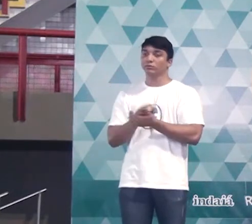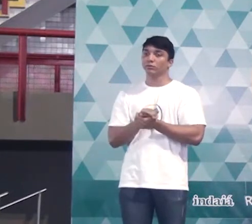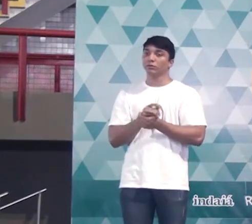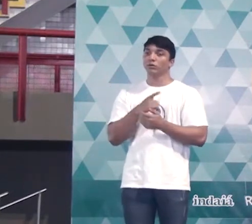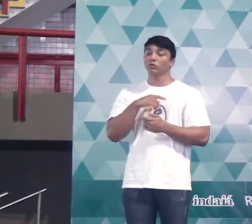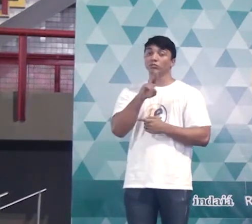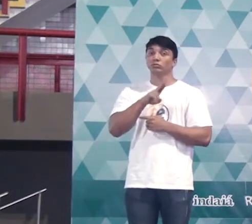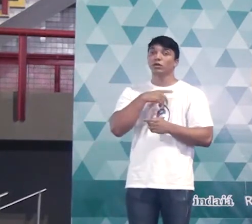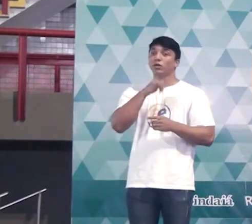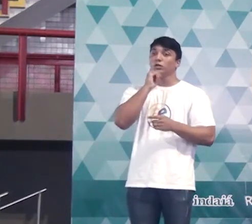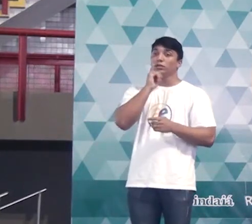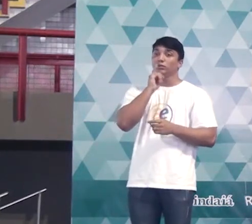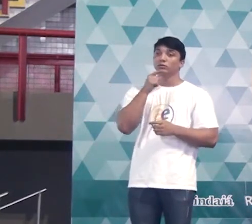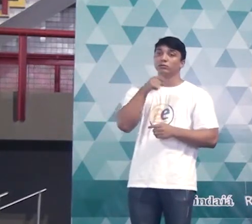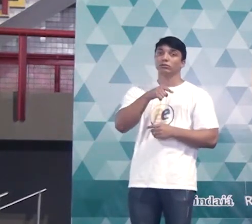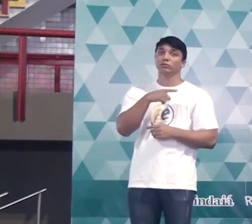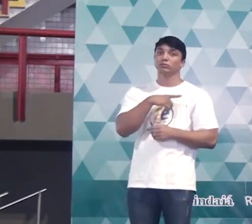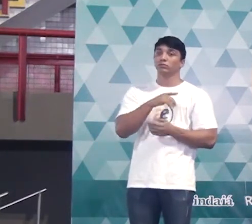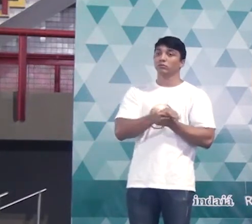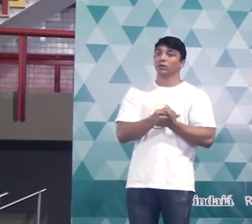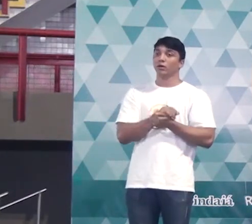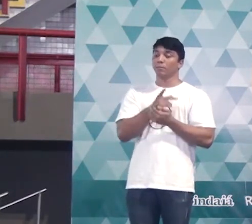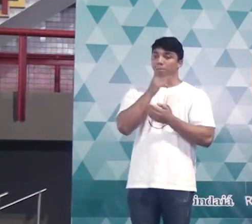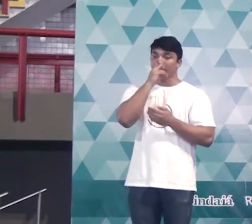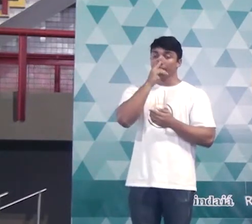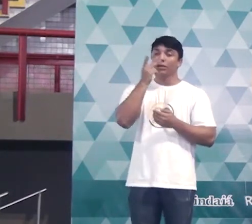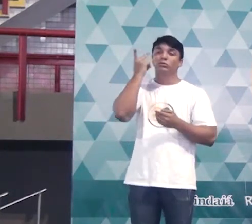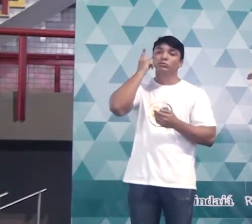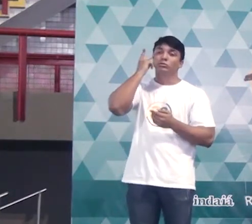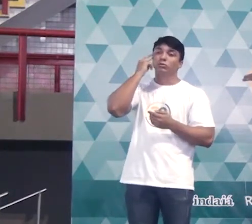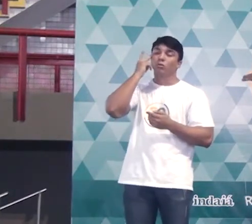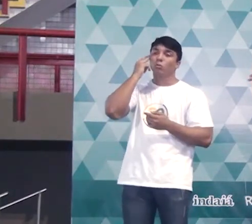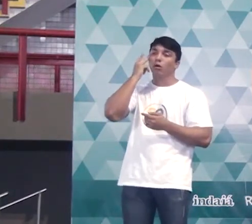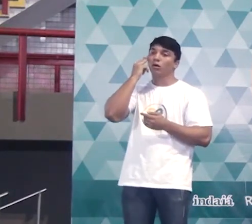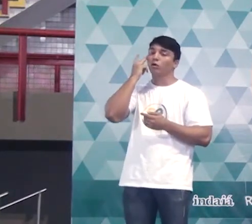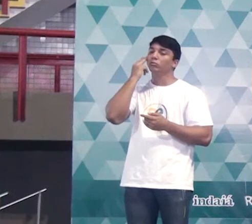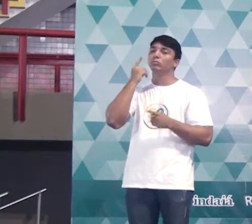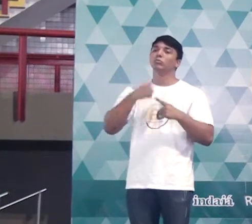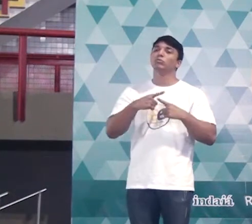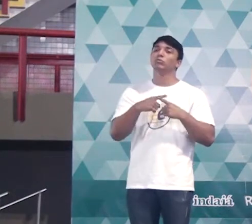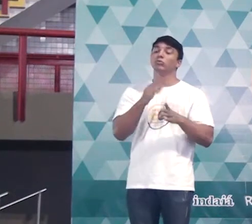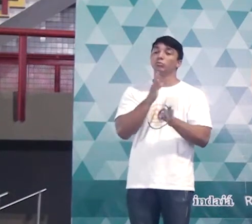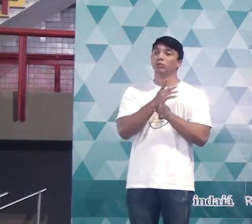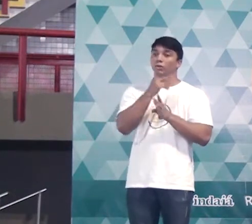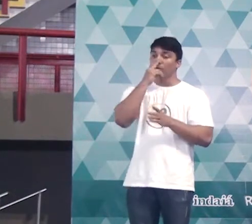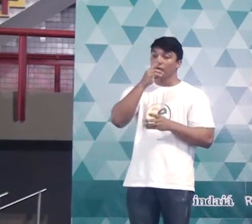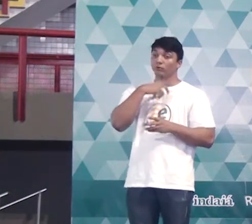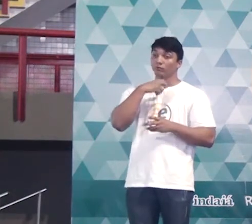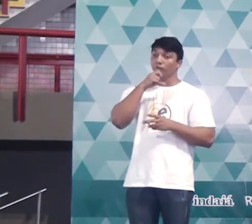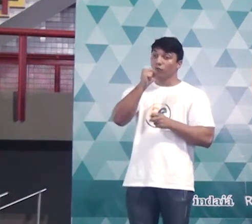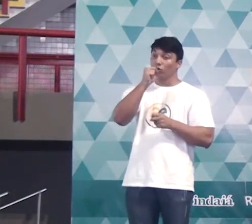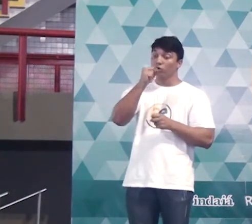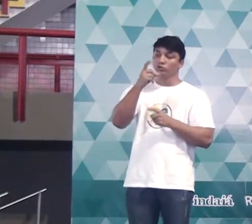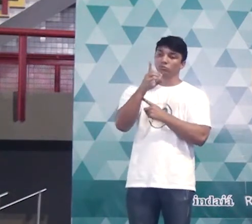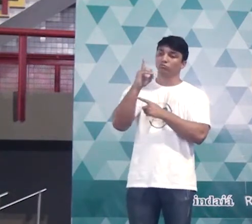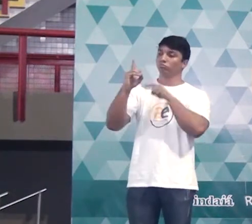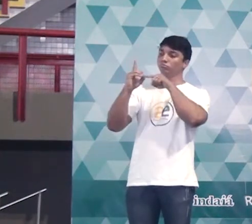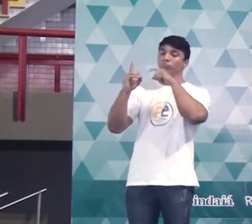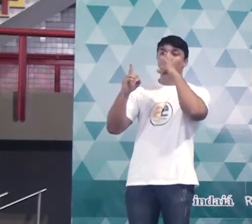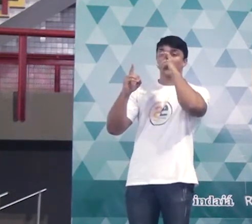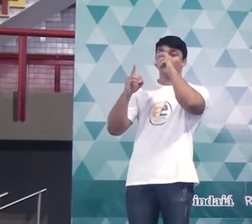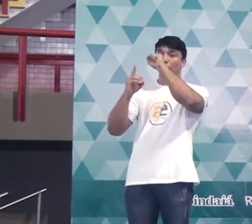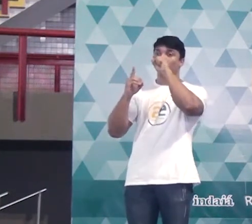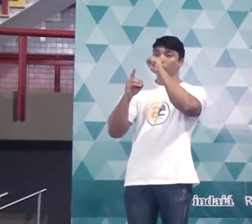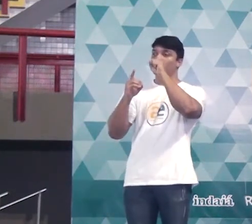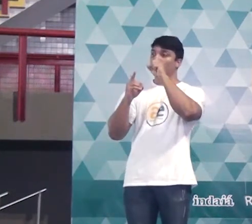usei esse exemplo lá no Rio Grande do Norte. É direita. Porque isso marca essa fala